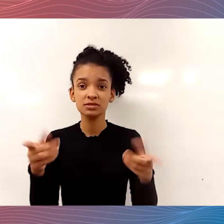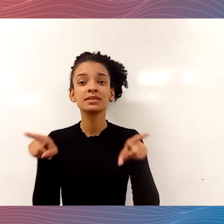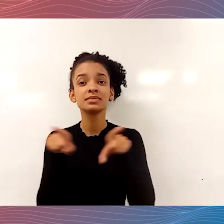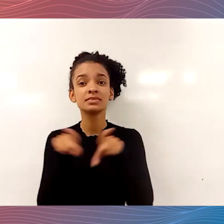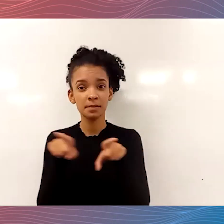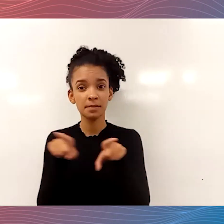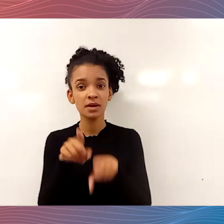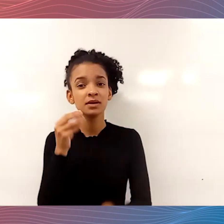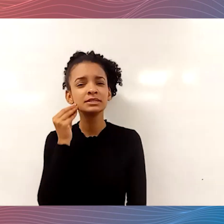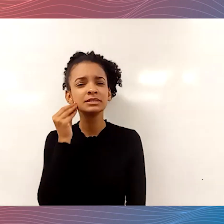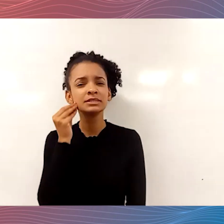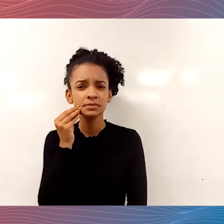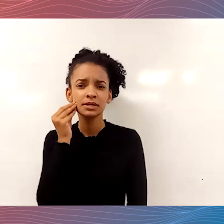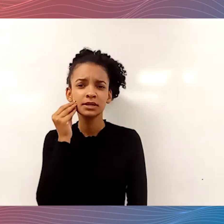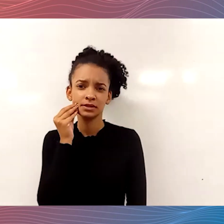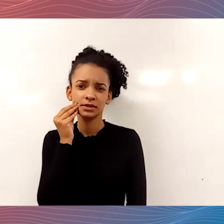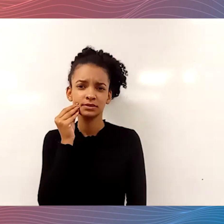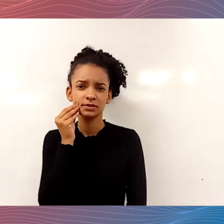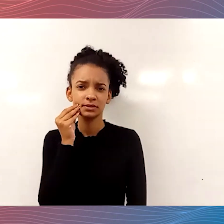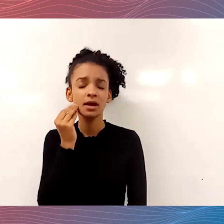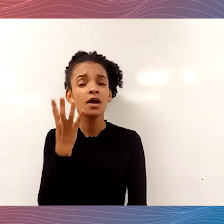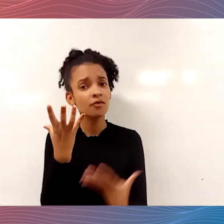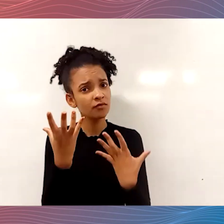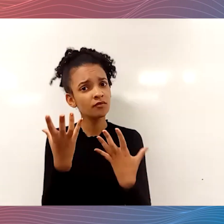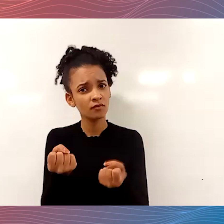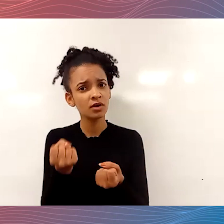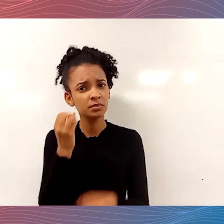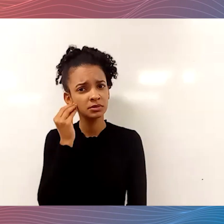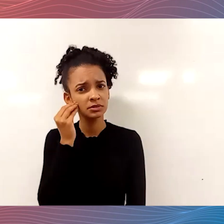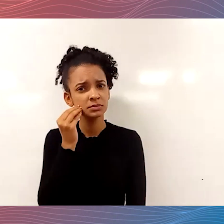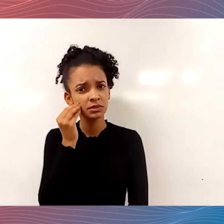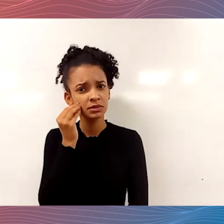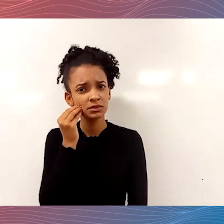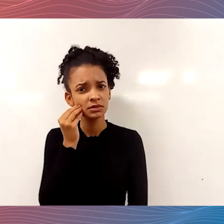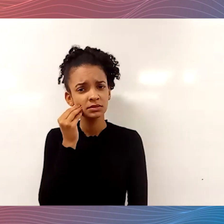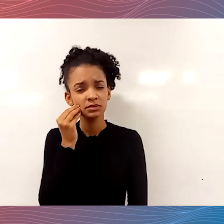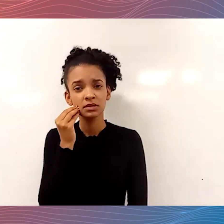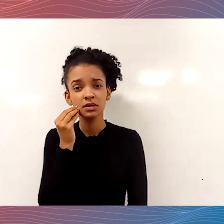Vamos ter essa experiência? Nosso CEAP não cabe todo mundo.